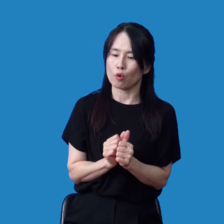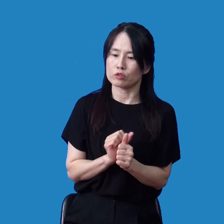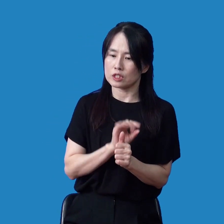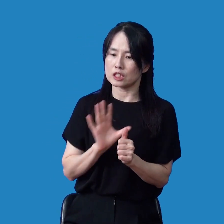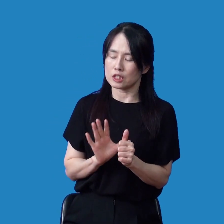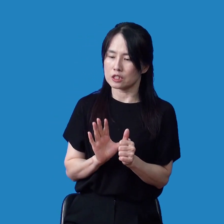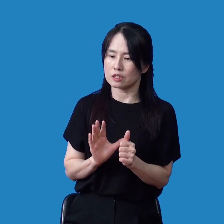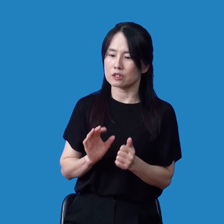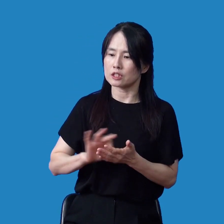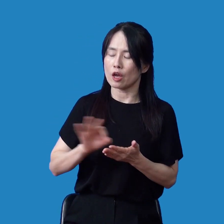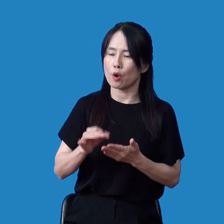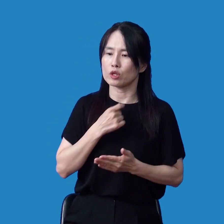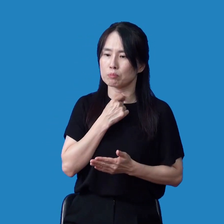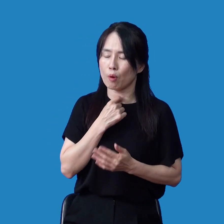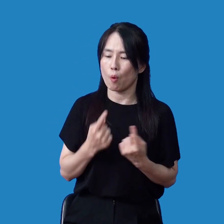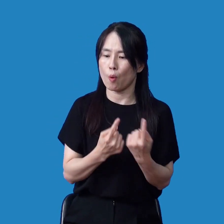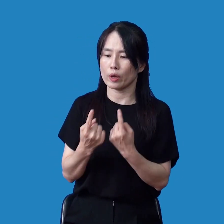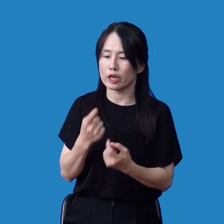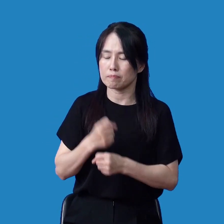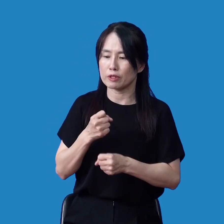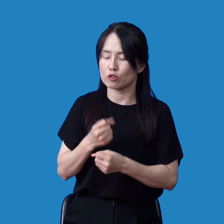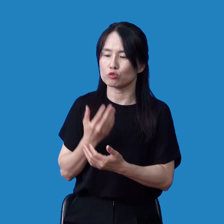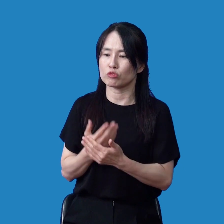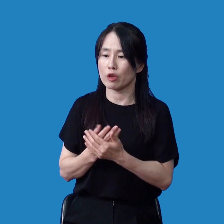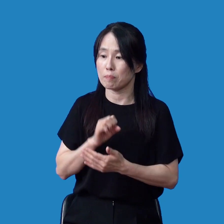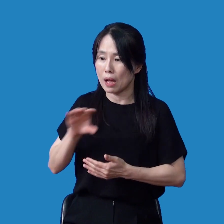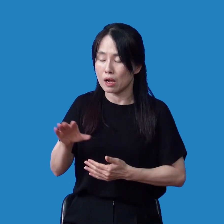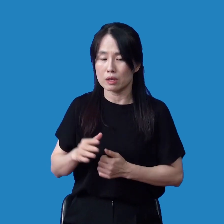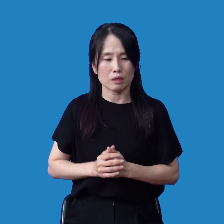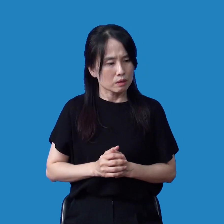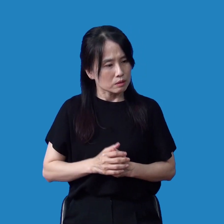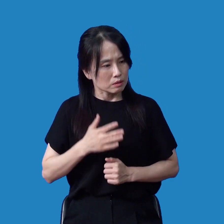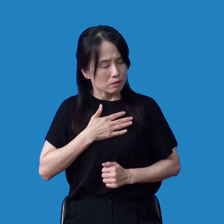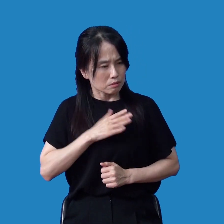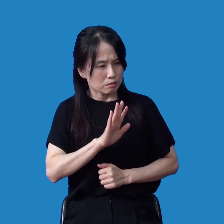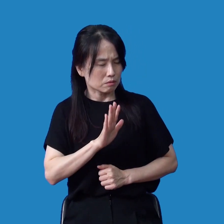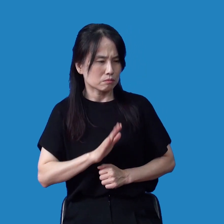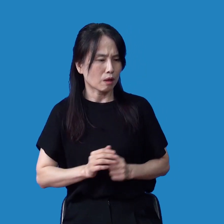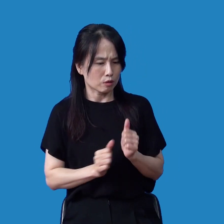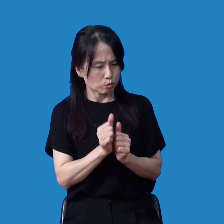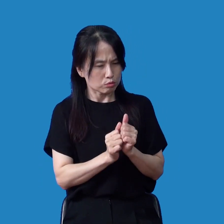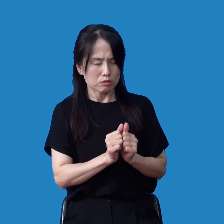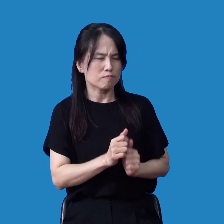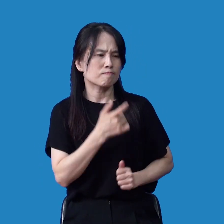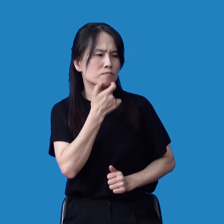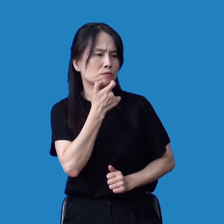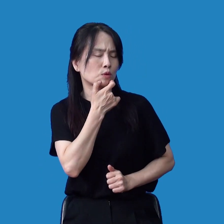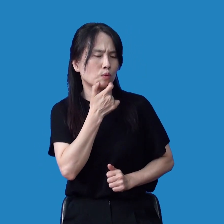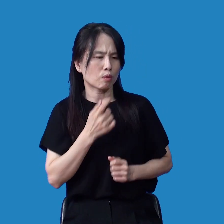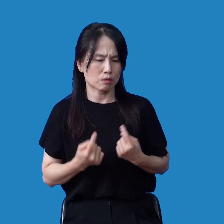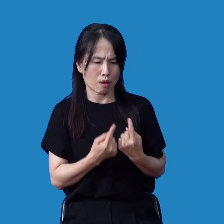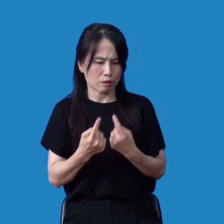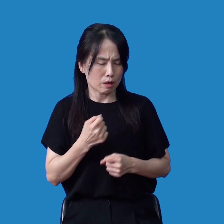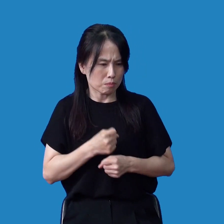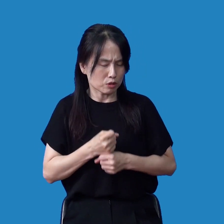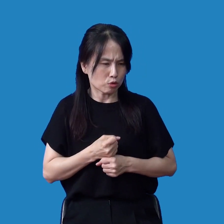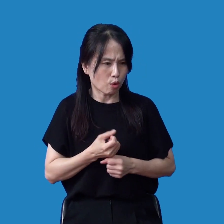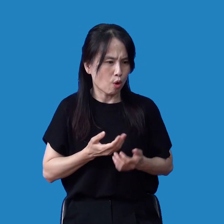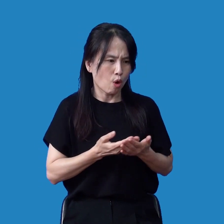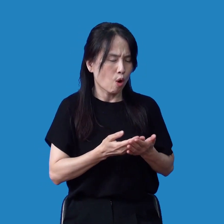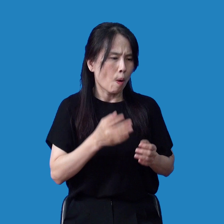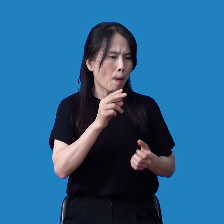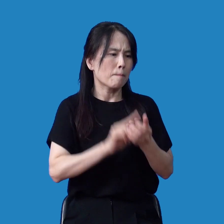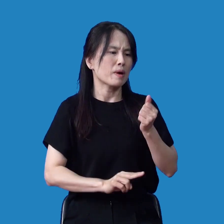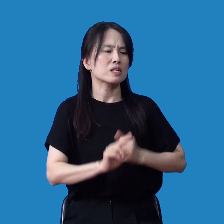만들어 달라고 하는 것을 거부를 했습니다. 동성애는 잘못된 것이기 때문에 내가 케이크를 만들어서 거기에 뭐 이렇게 같이 그렇게 할